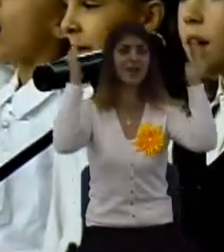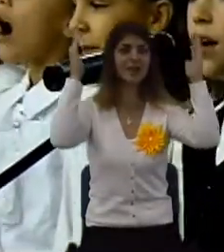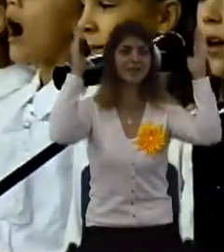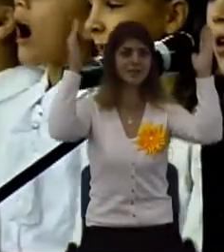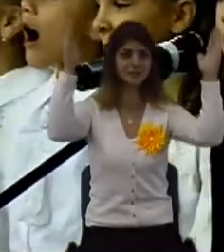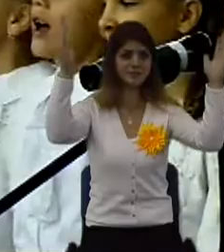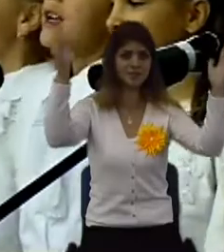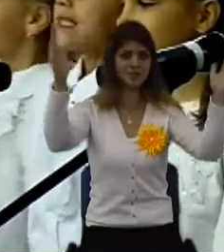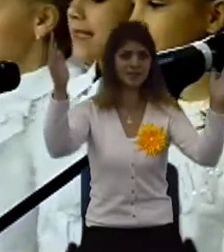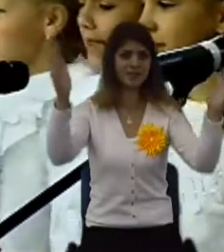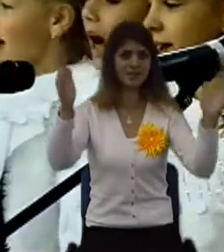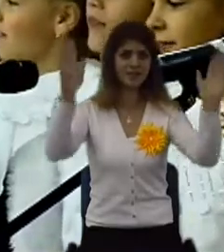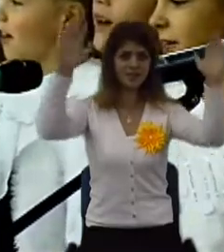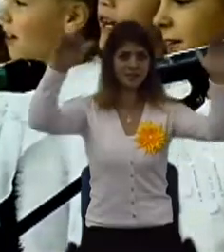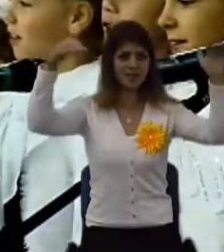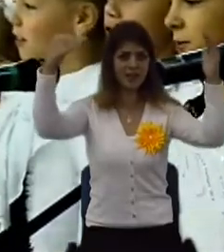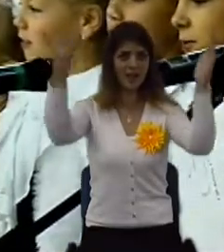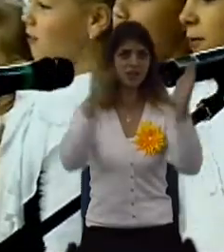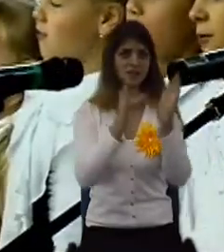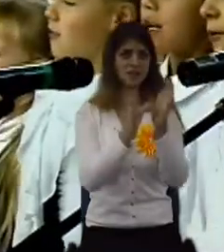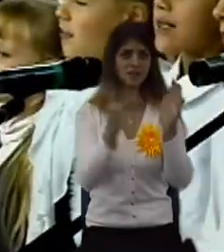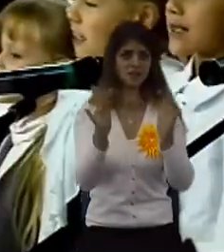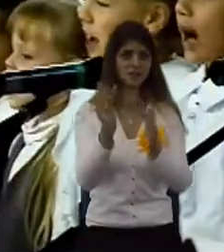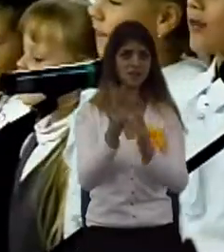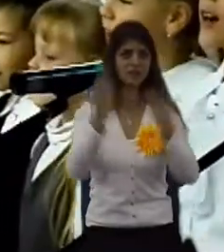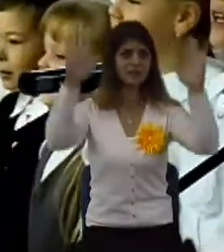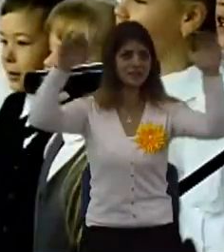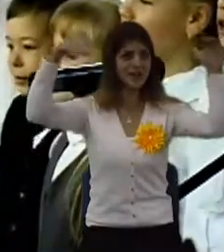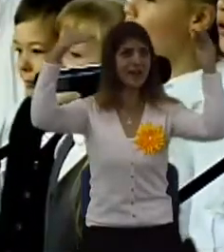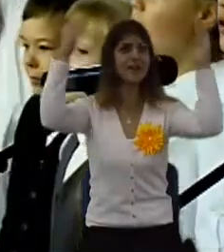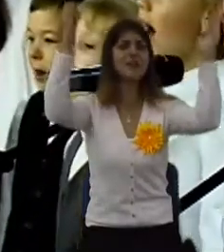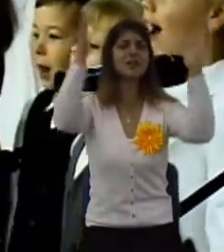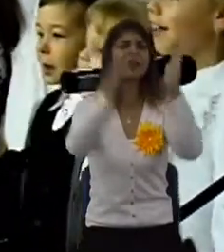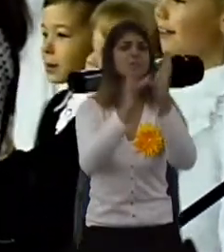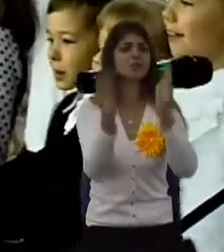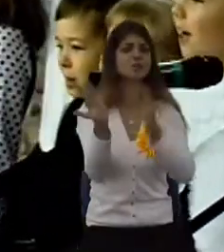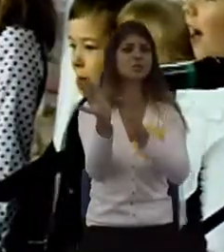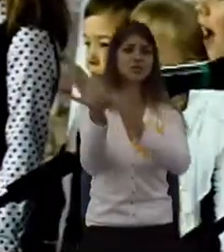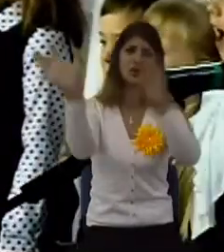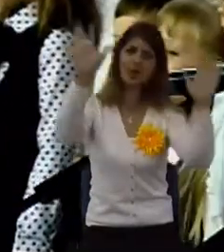слава. Слава Христу, слава Христу,